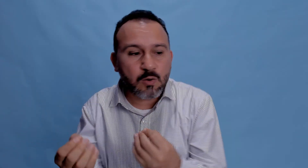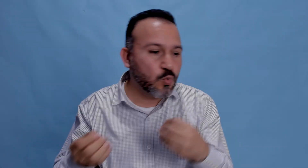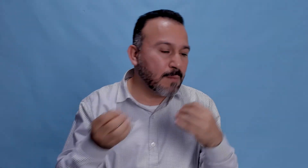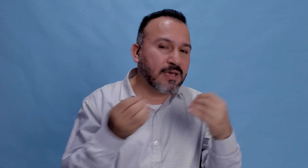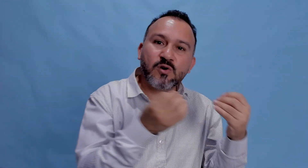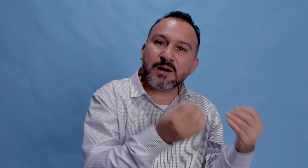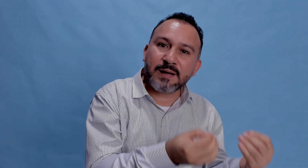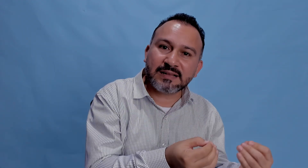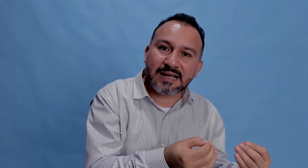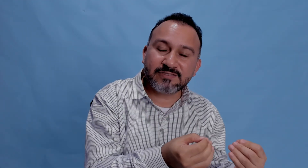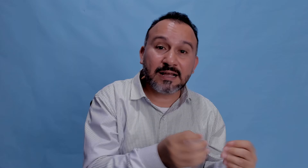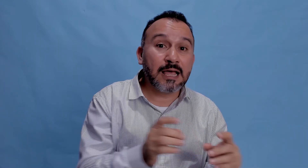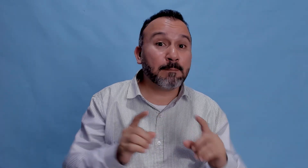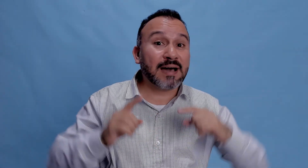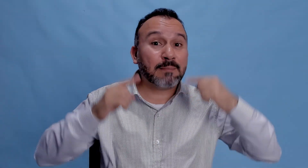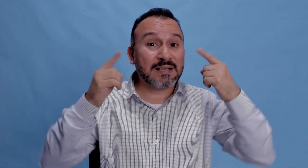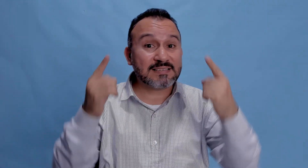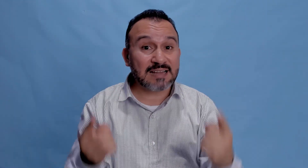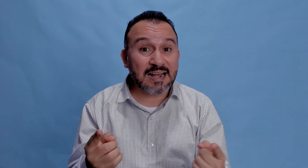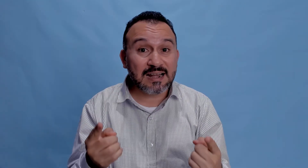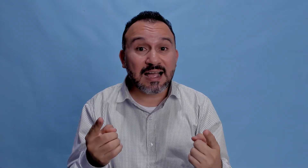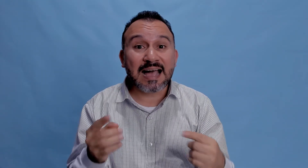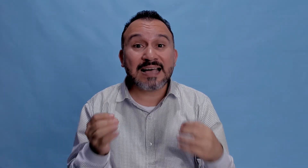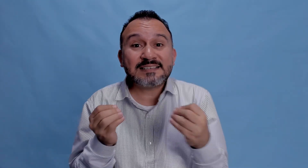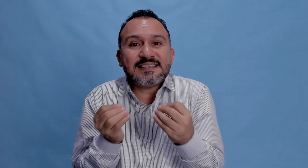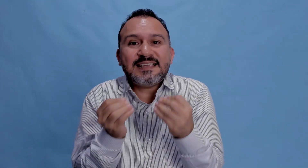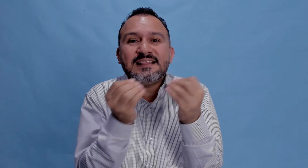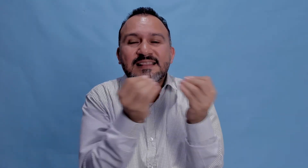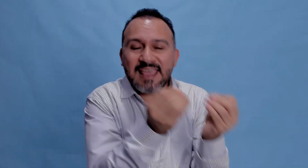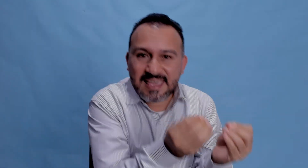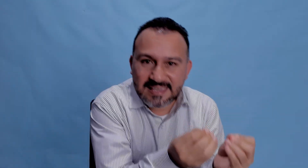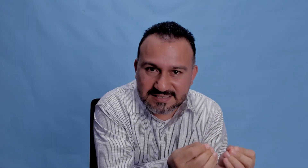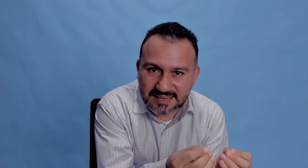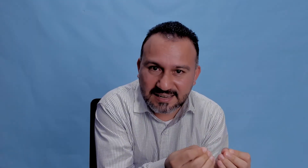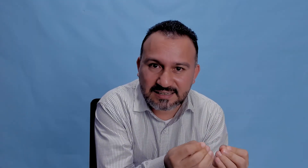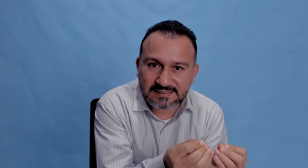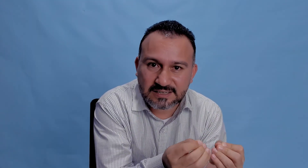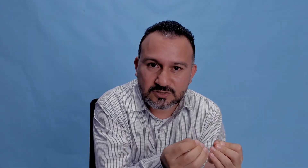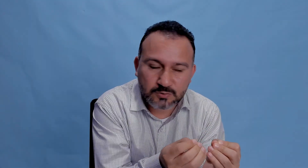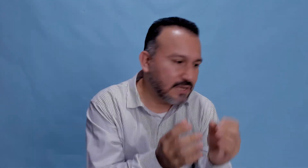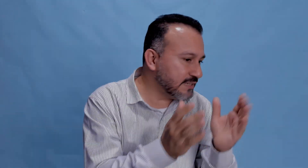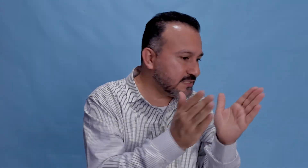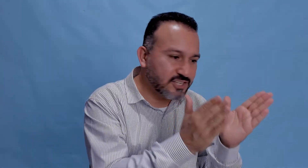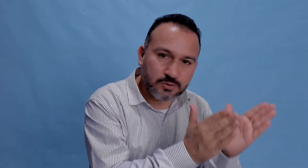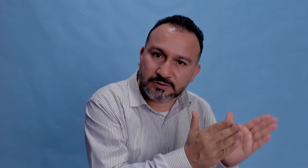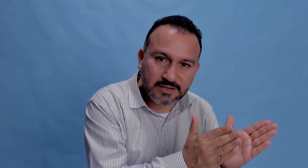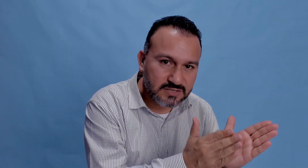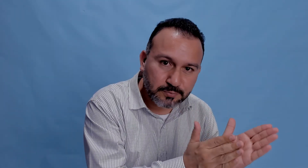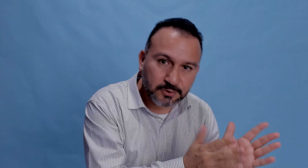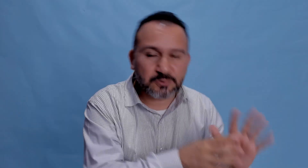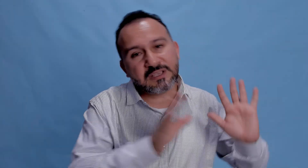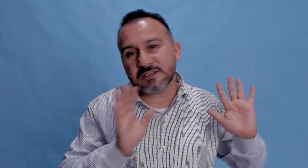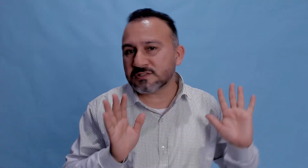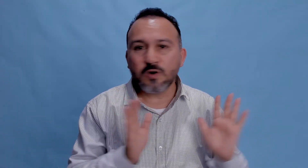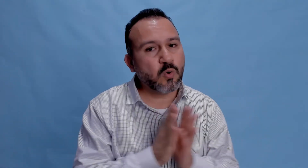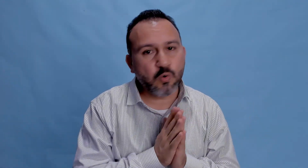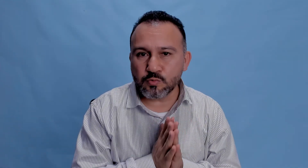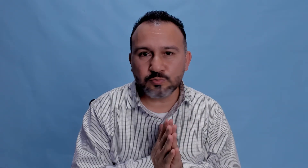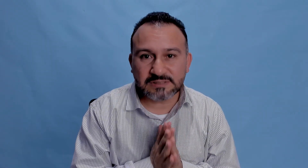ou a melhor palavra para passar as ideias daquele texto, seja um texto em português ou um